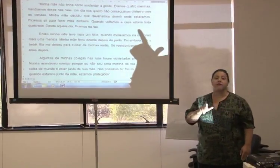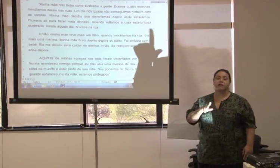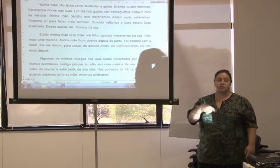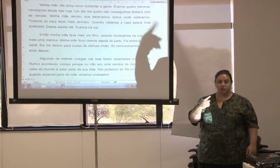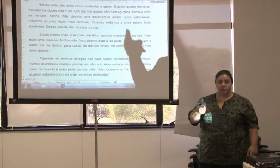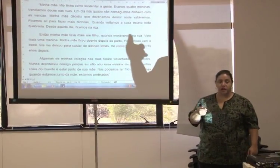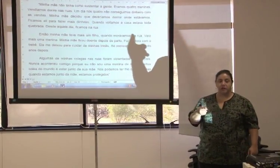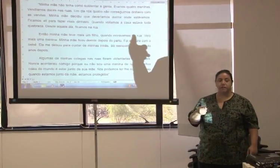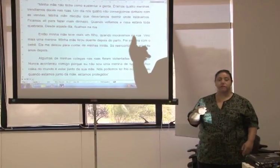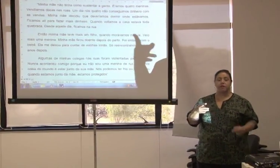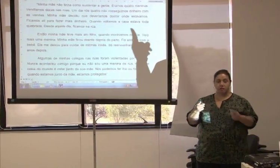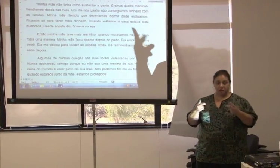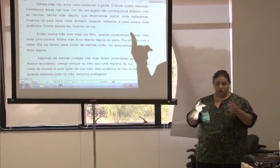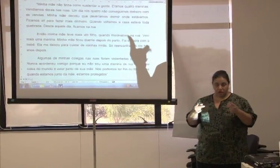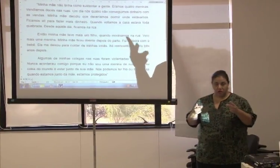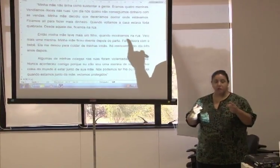Aí vai ter que usar o vender.